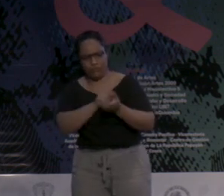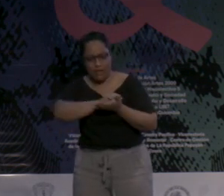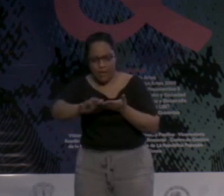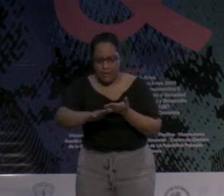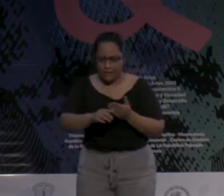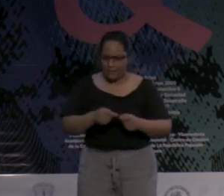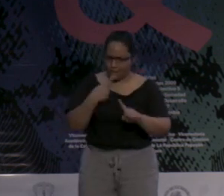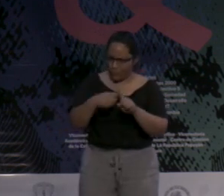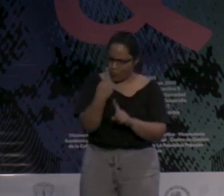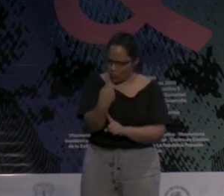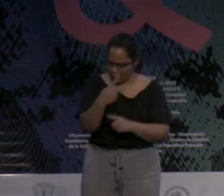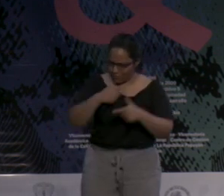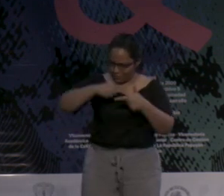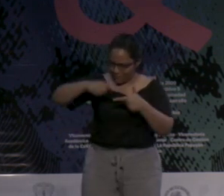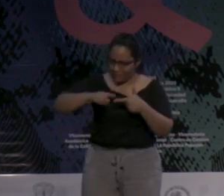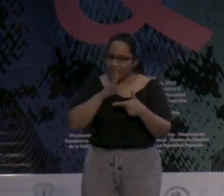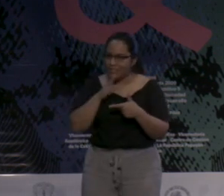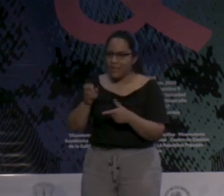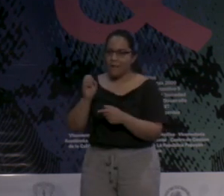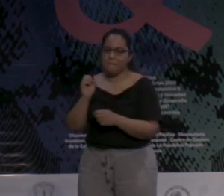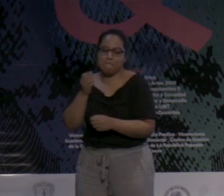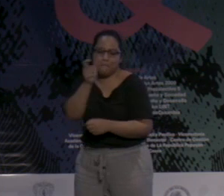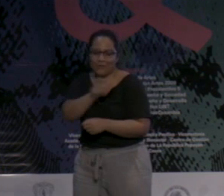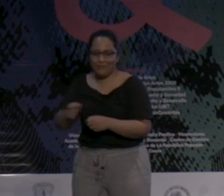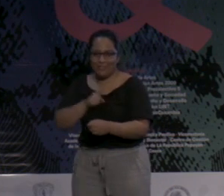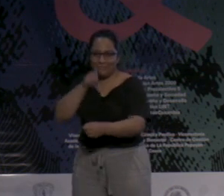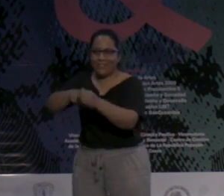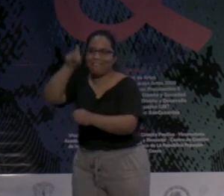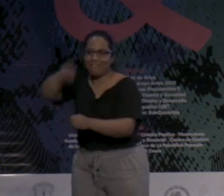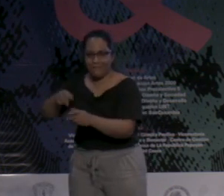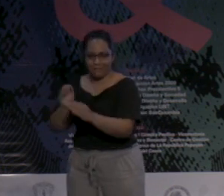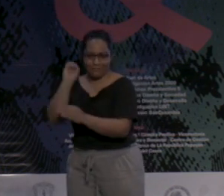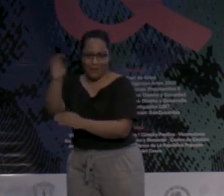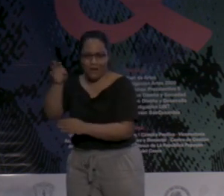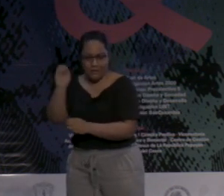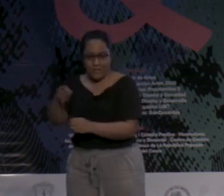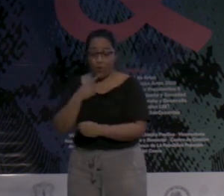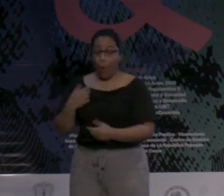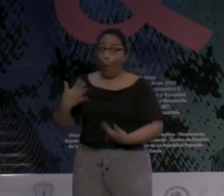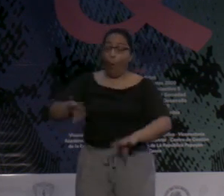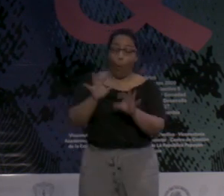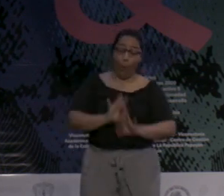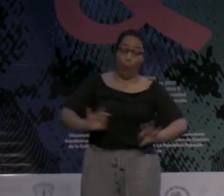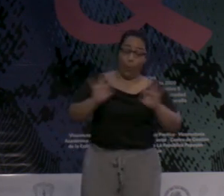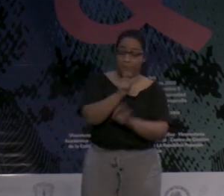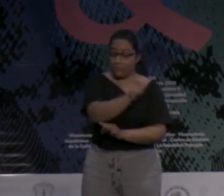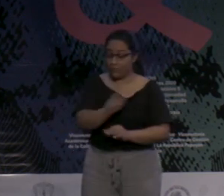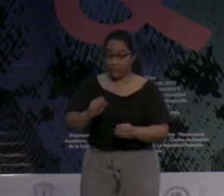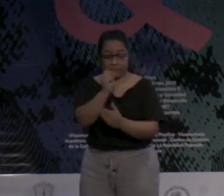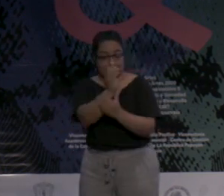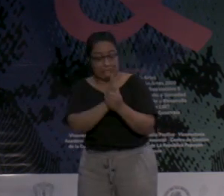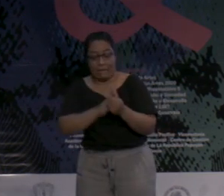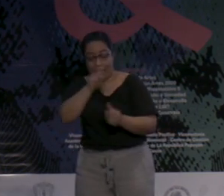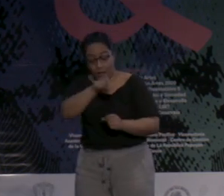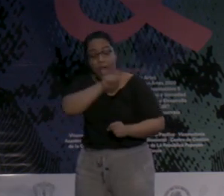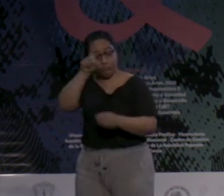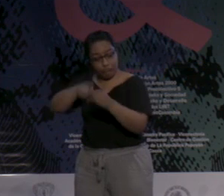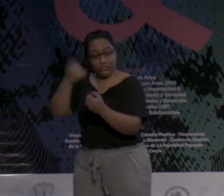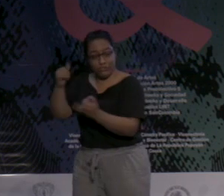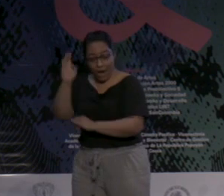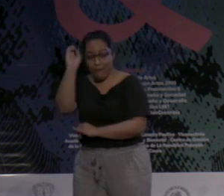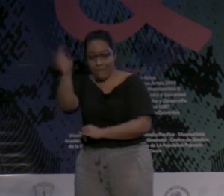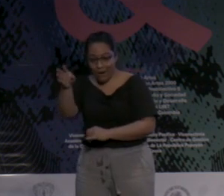cifra positiva realmente es la bancarización de las familias, y lo muestran como una gran cosa, que las familias pobres se han bancarizado, pero en